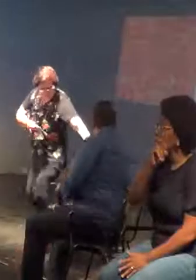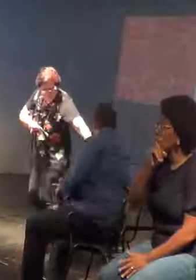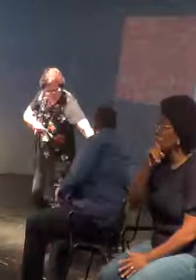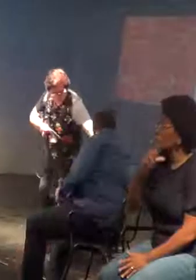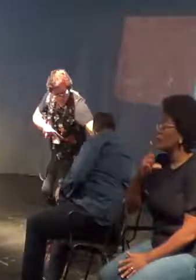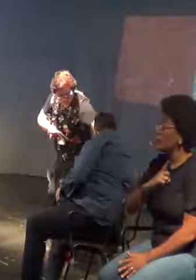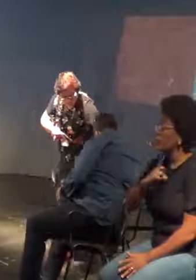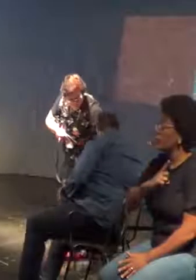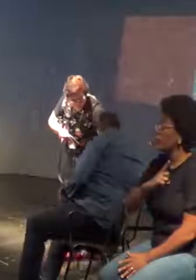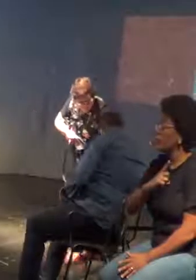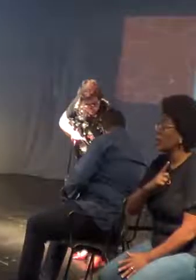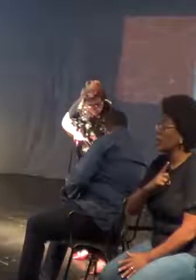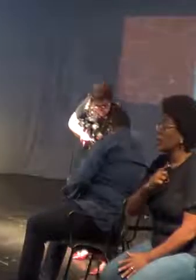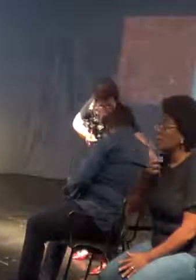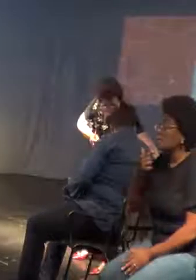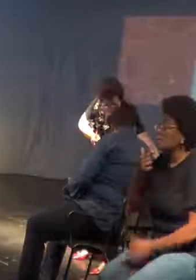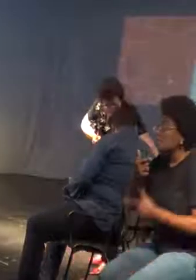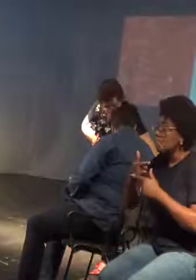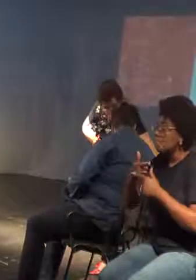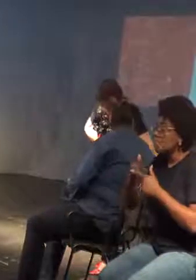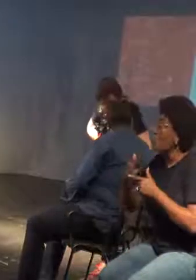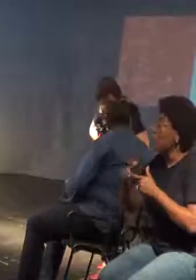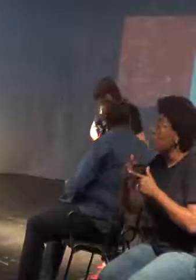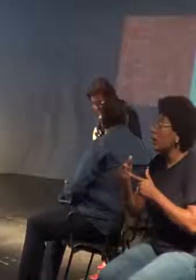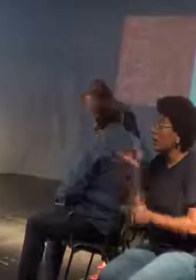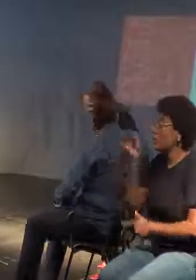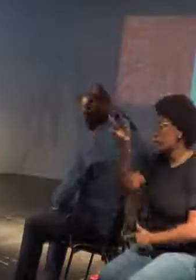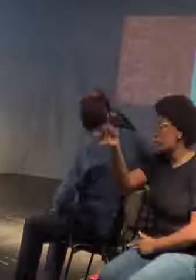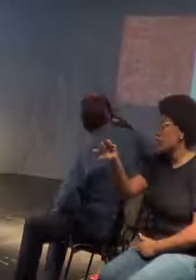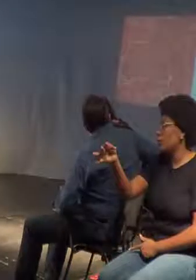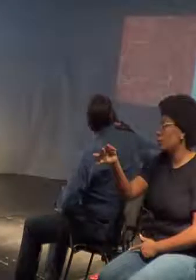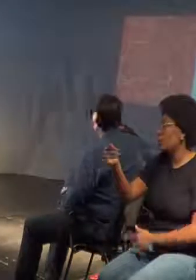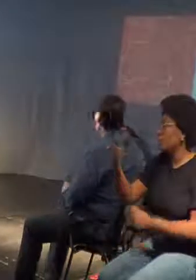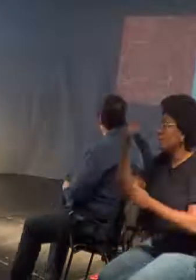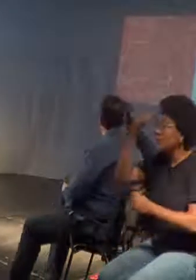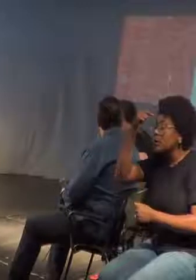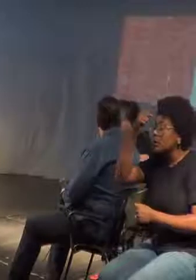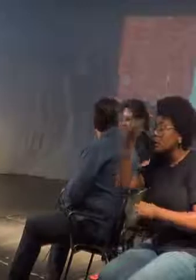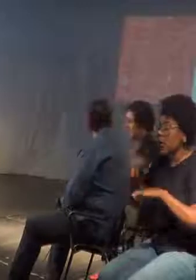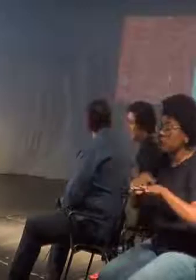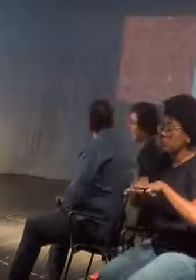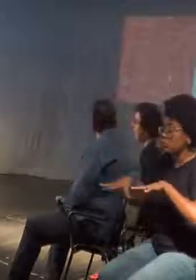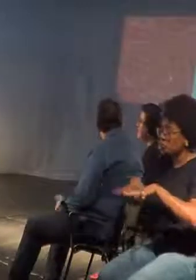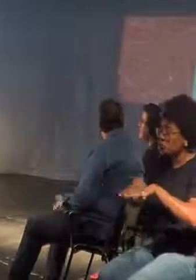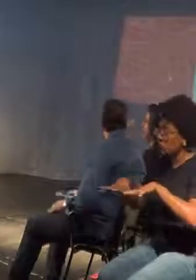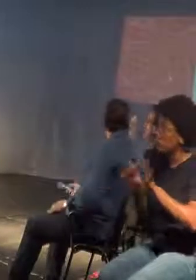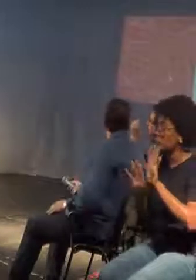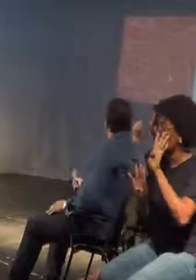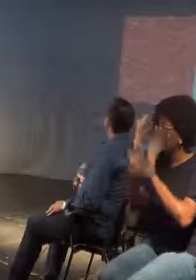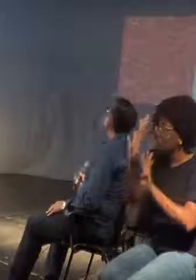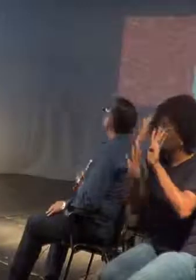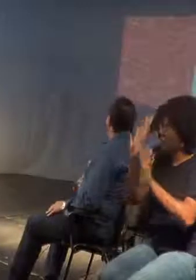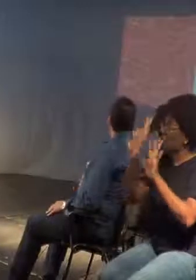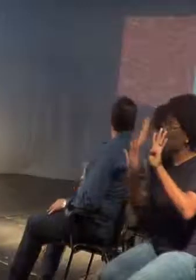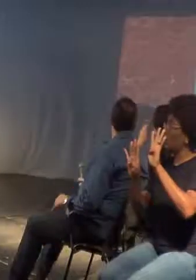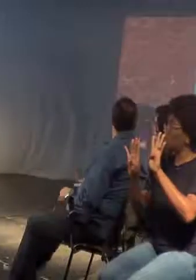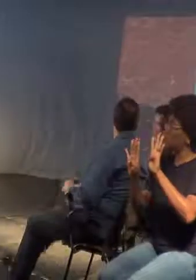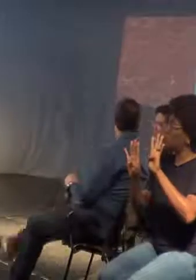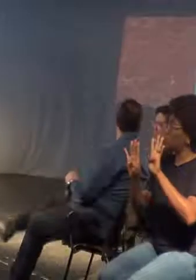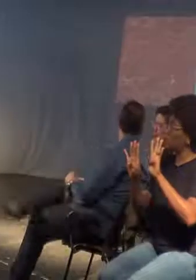soluções para a questão da mobilidade e tendo em vista a questão da criação dessa região tão sonhada, a